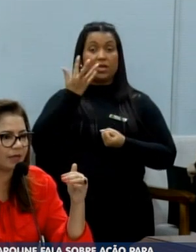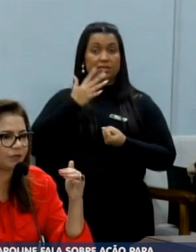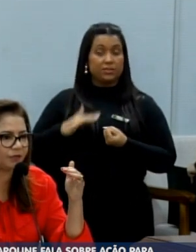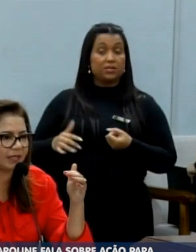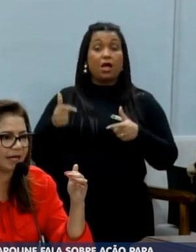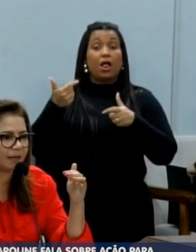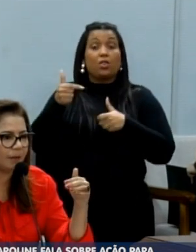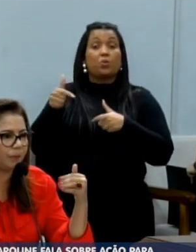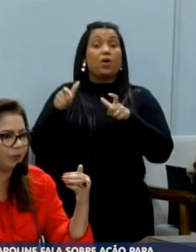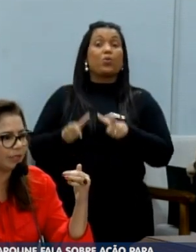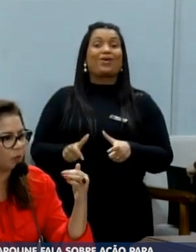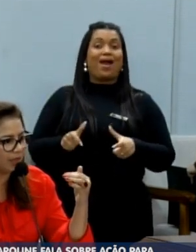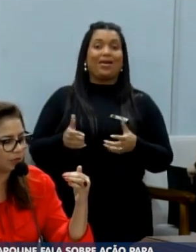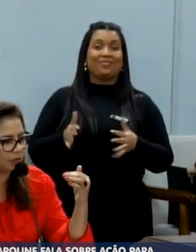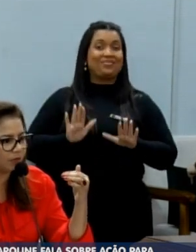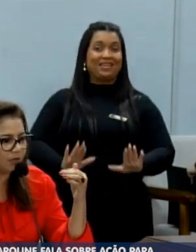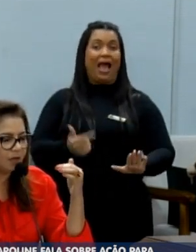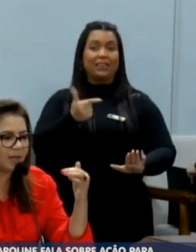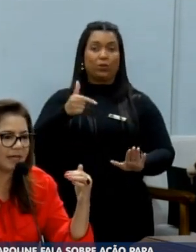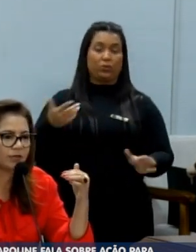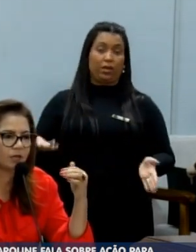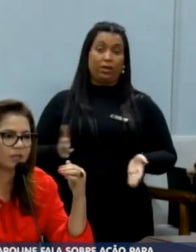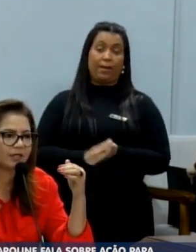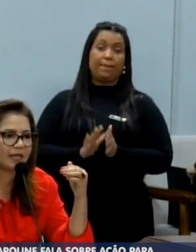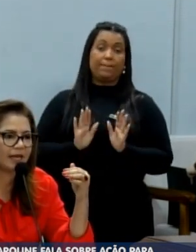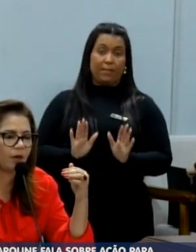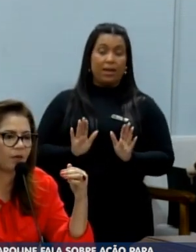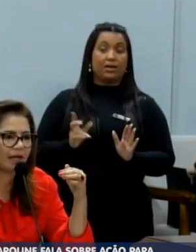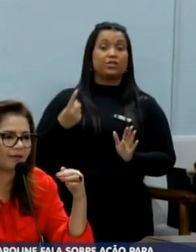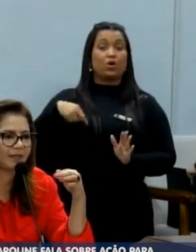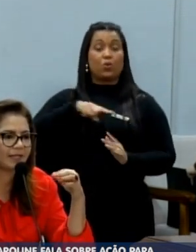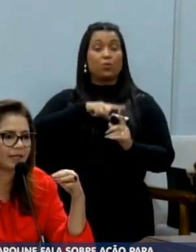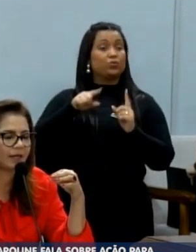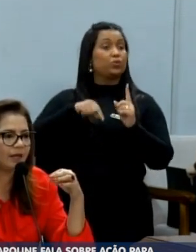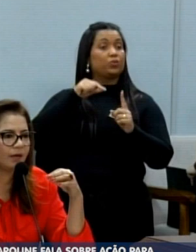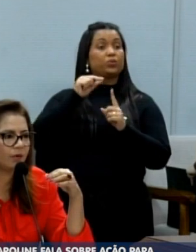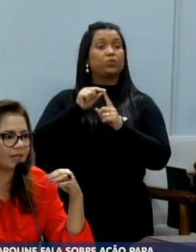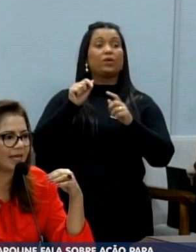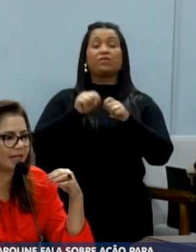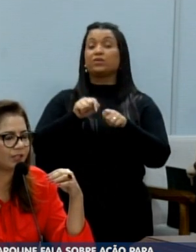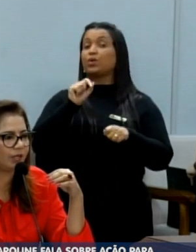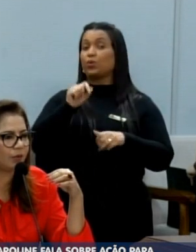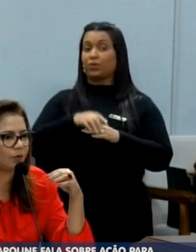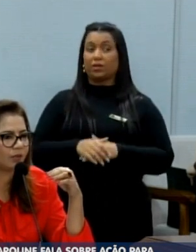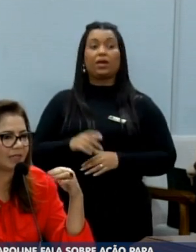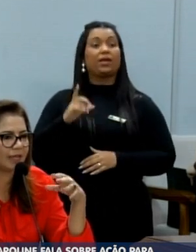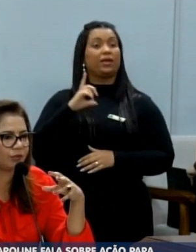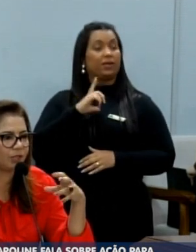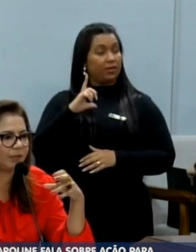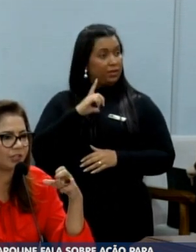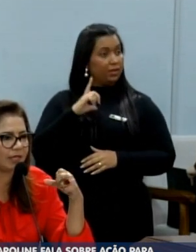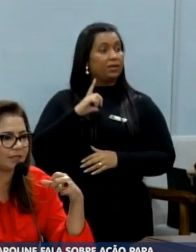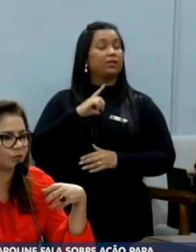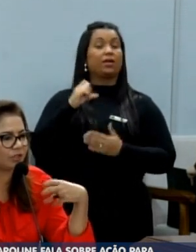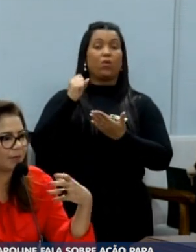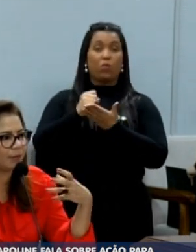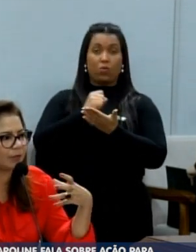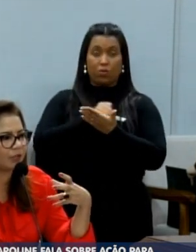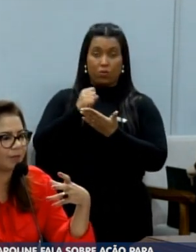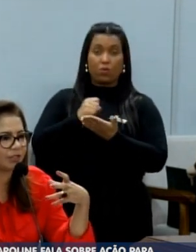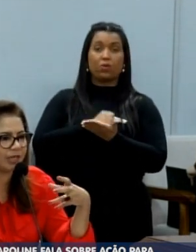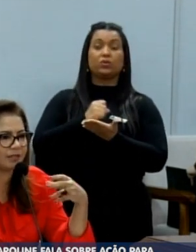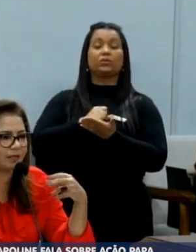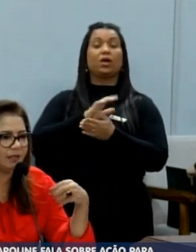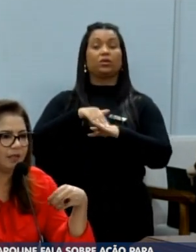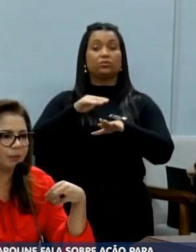que não têm aonde ficar por enquanto. Mas o nosso ideal é fazer com que haja um contrato de emergência, um